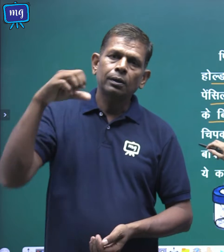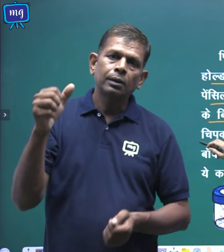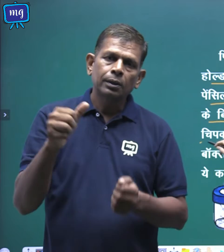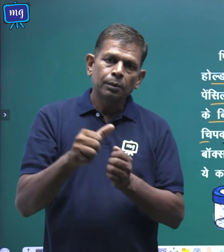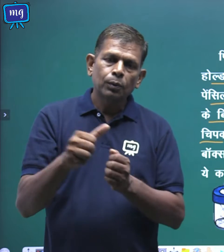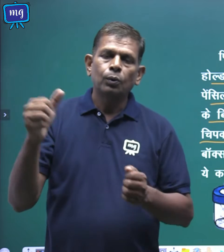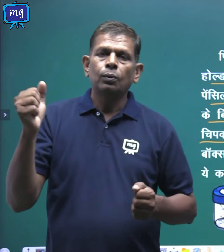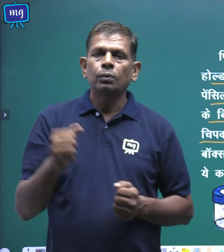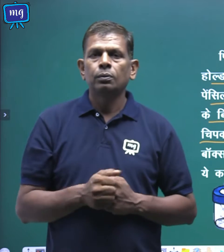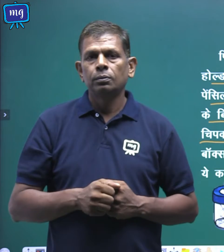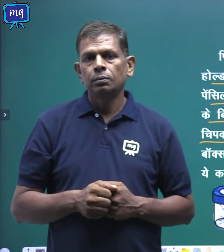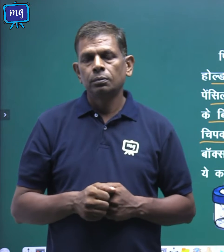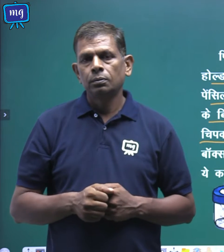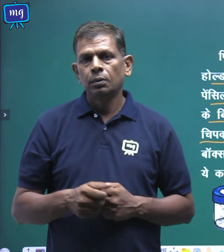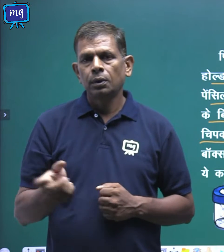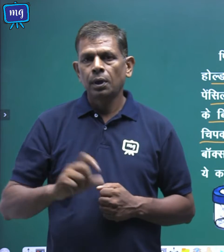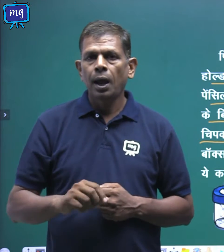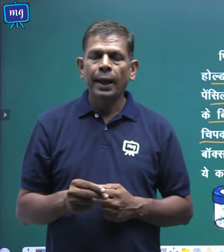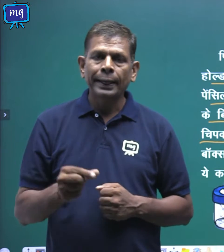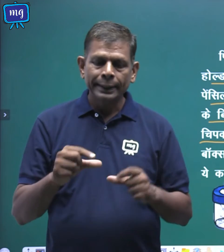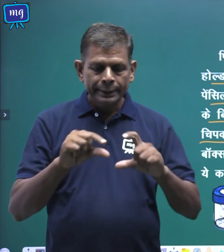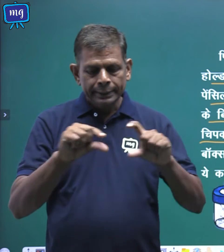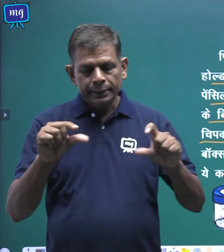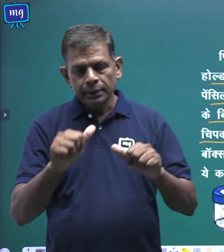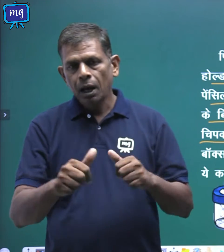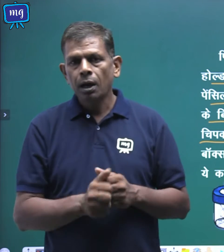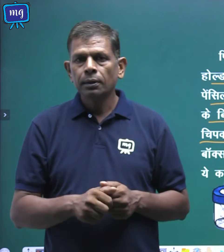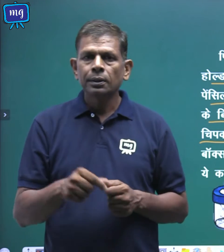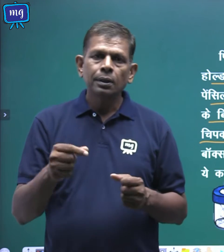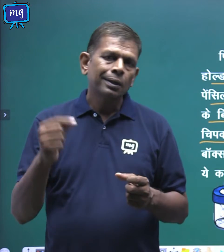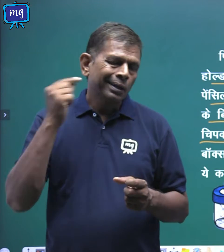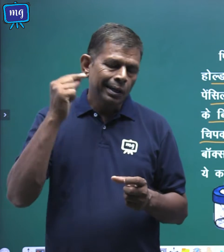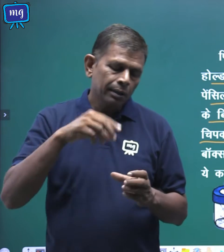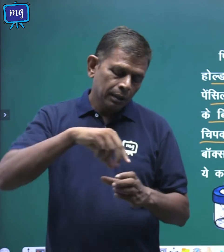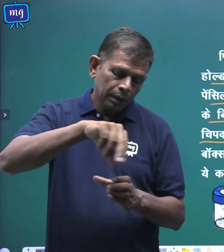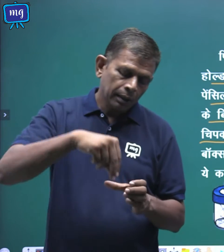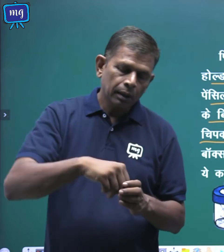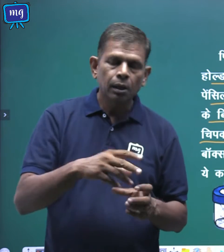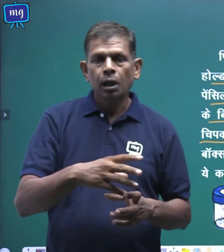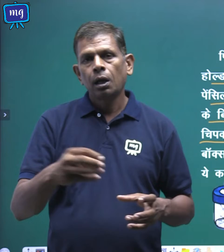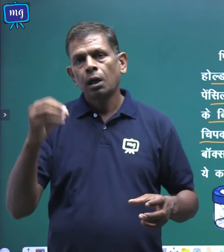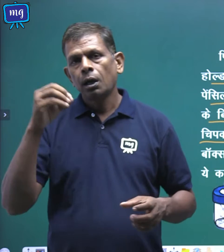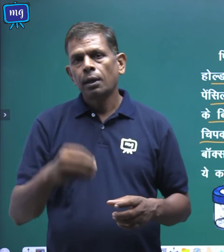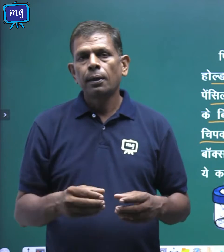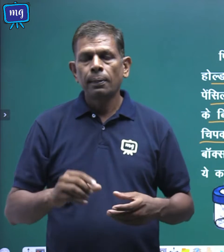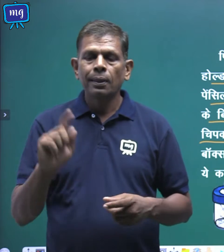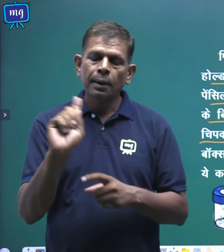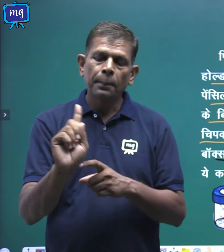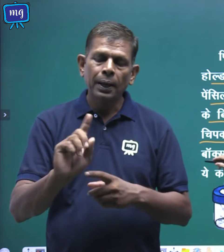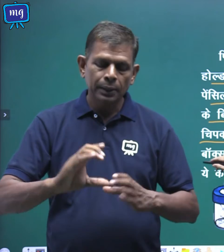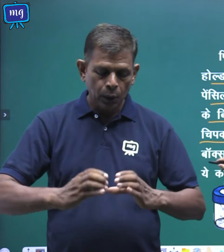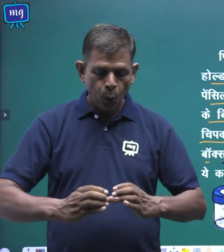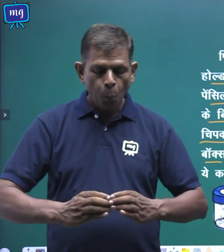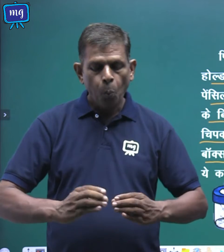चिपकू या स्टिकर, पिन धारक तथा पेंसिल बॉक्स में